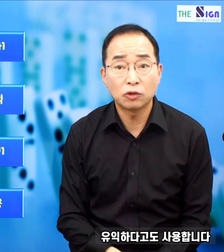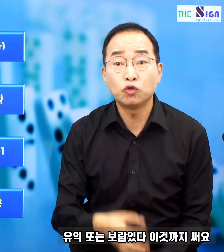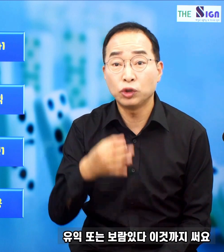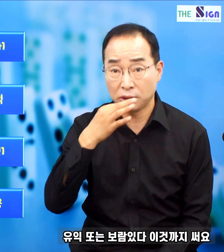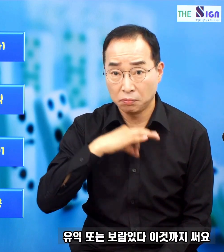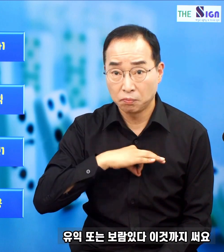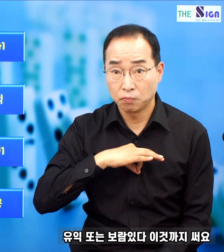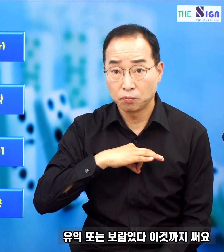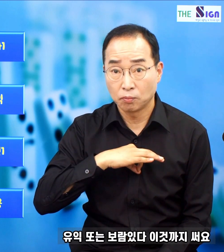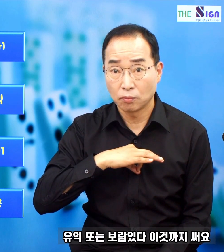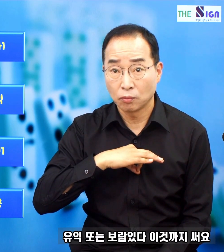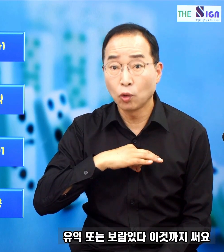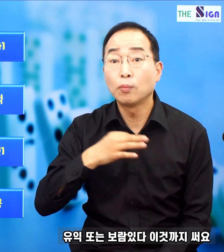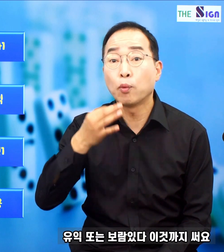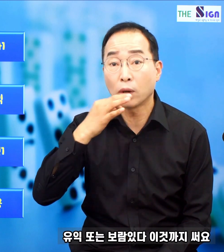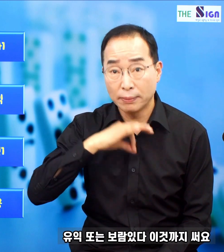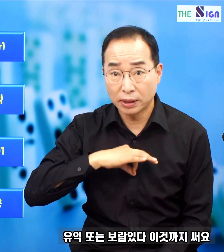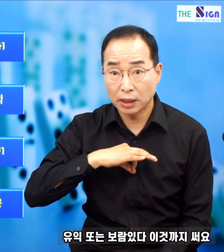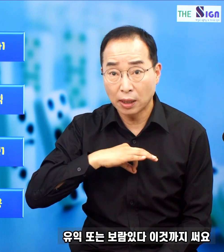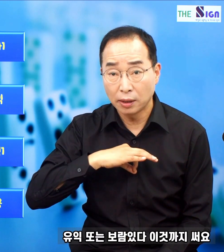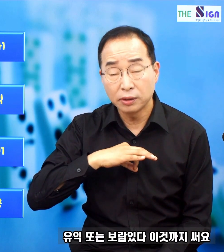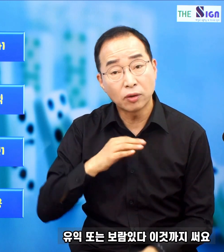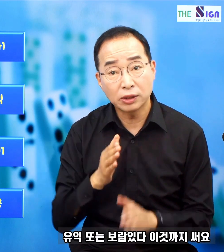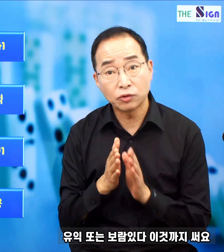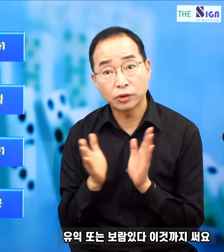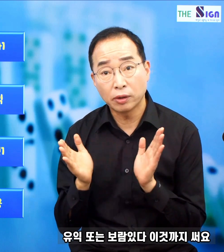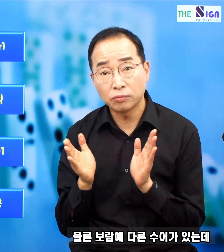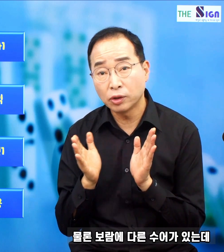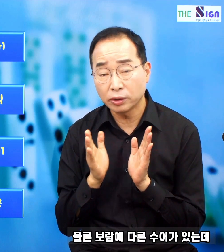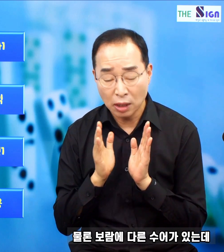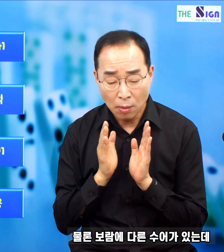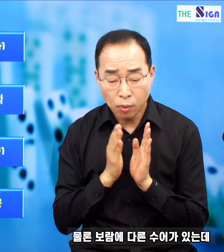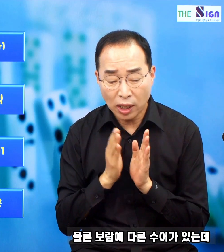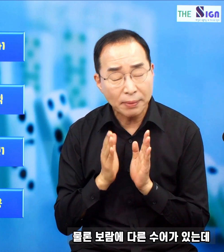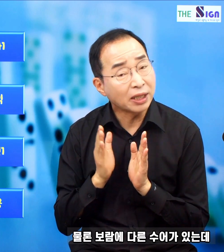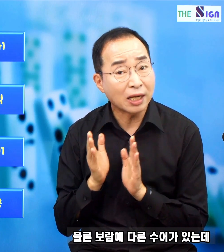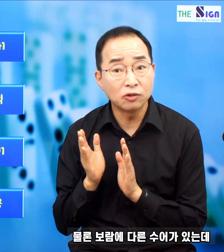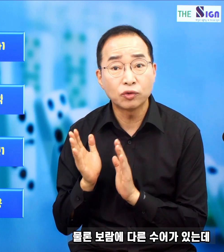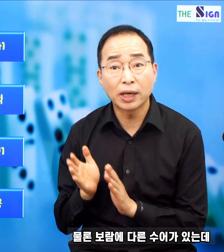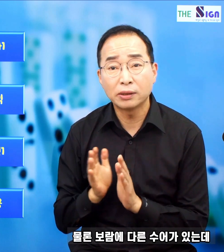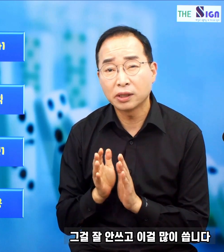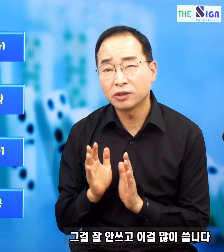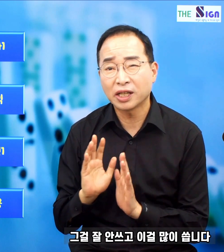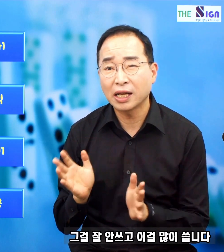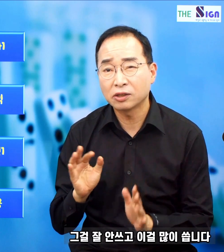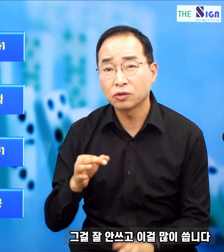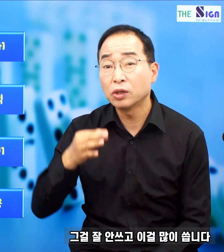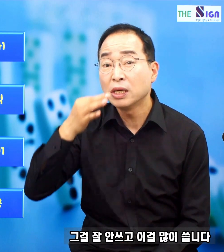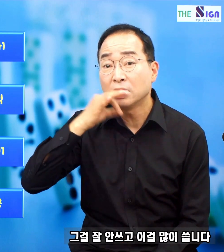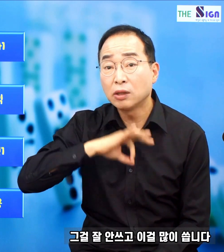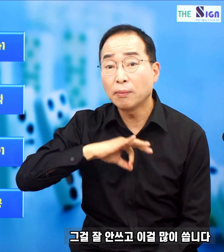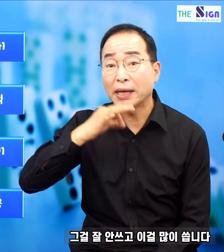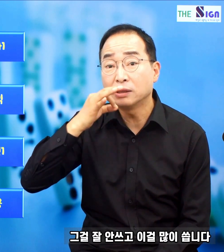유익 또는 보람있다, 이것까지 써요. 물론 보람에 다른 수화가 있는데 그걸 잘 안 쓰고 이걸 많이